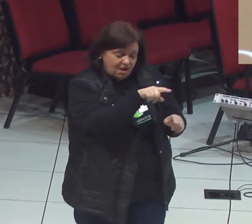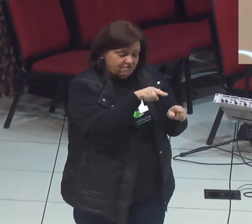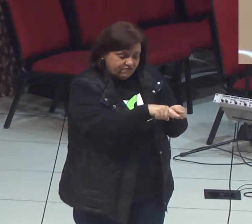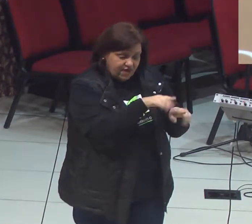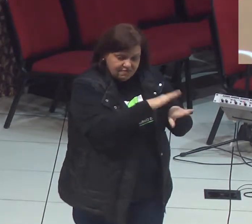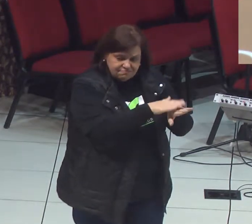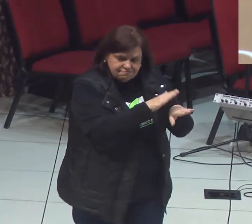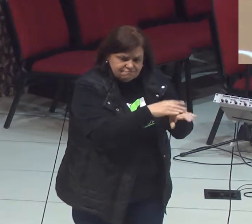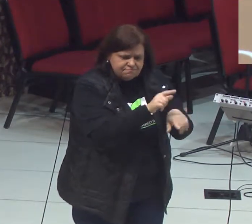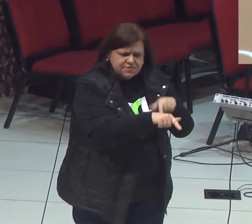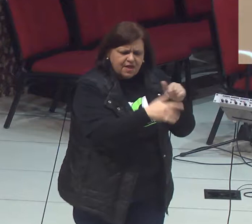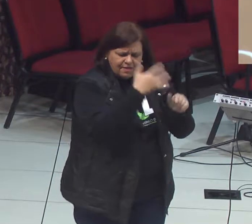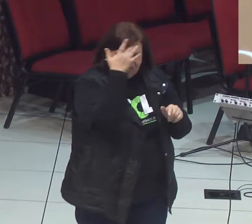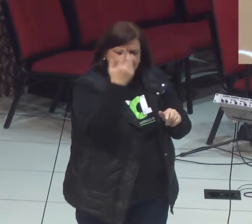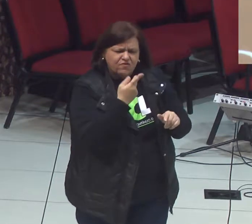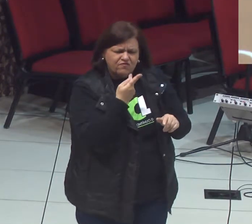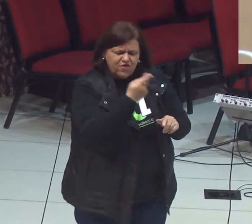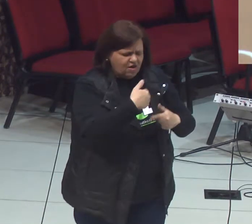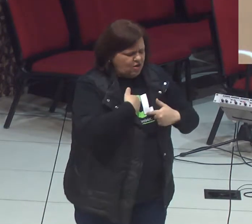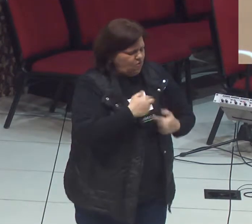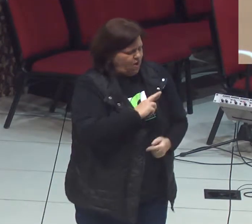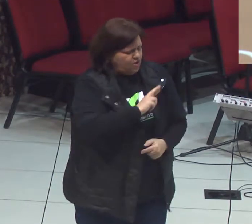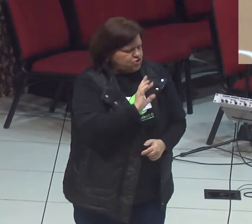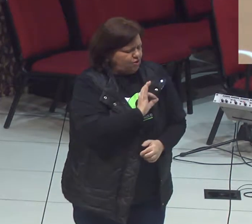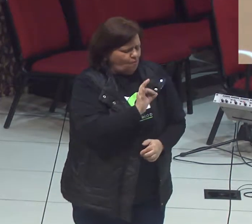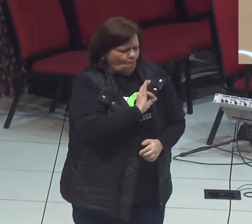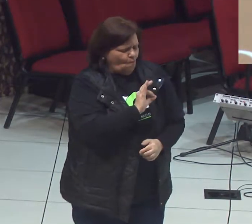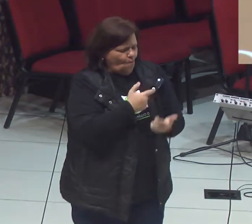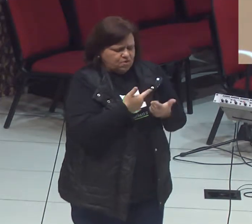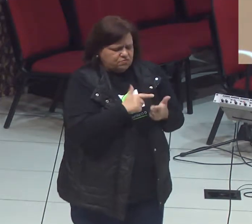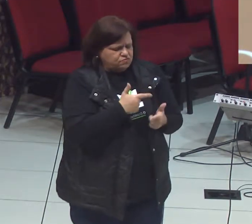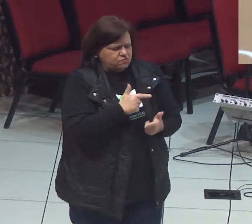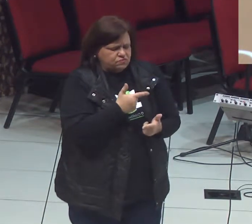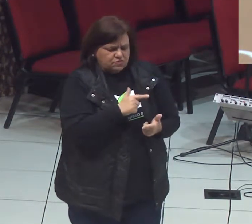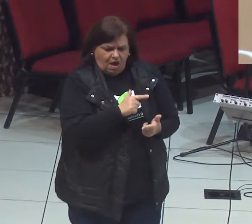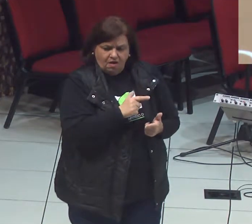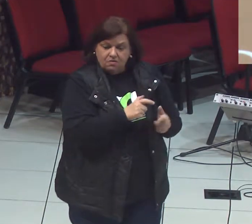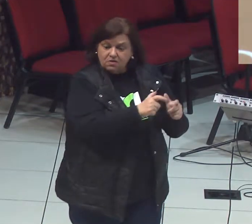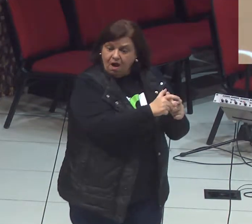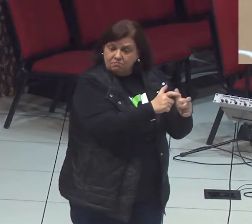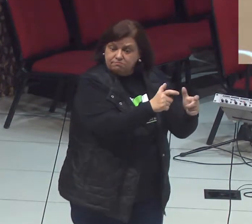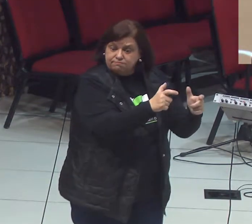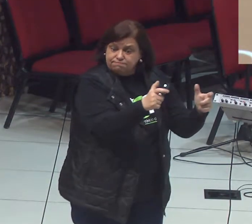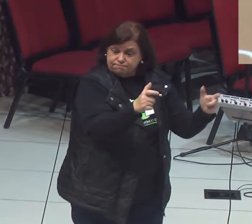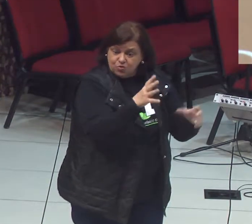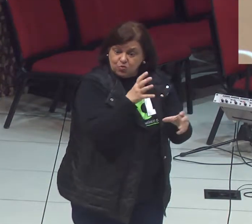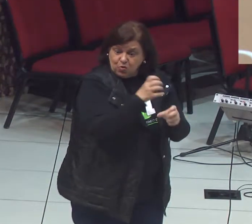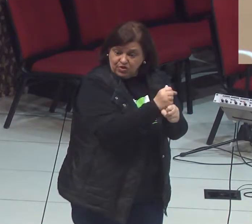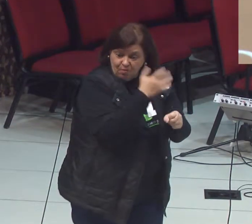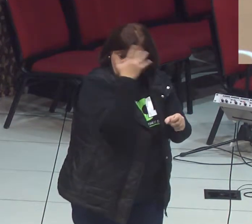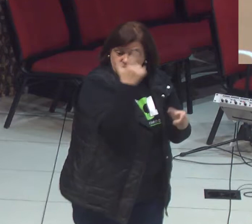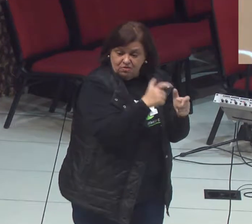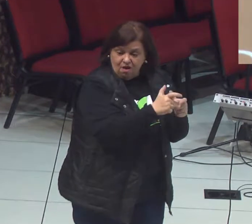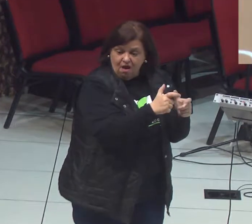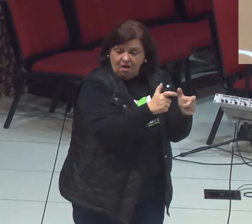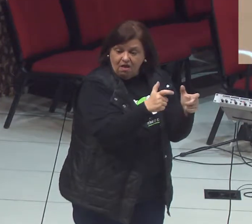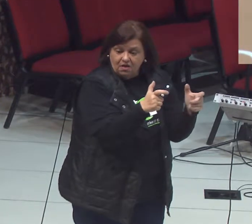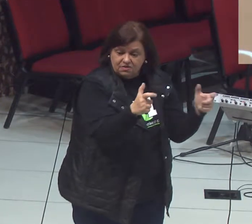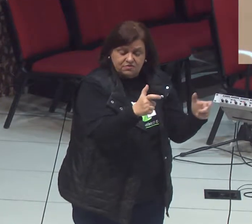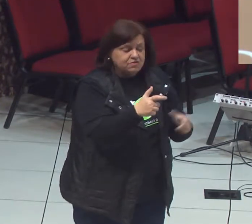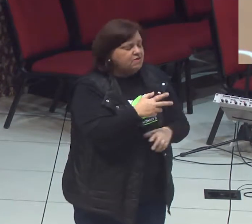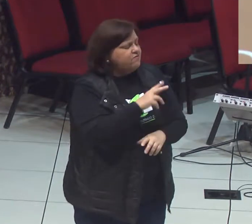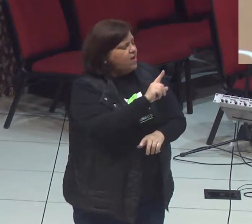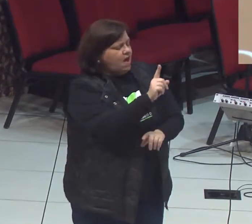sem religião, ou seja, sem nenhuma filiação religiosa. E esse dado é um sinal de alerta para nós, em